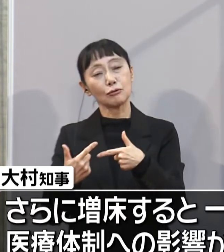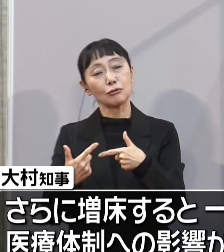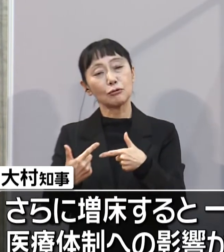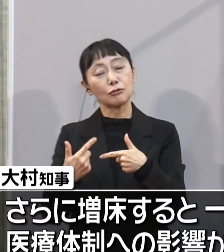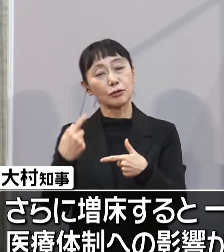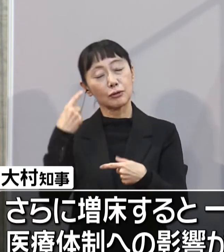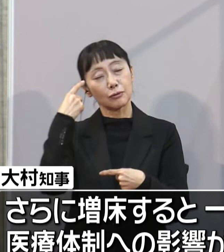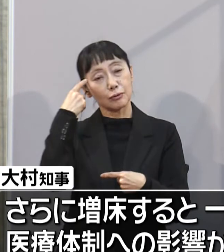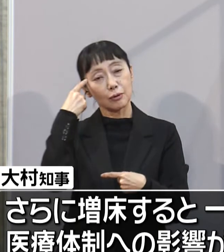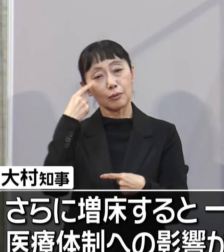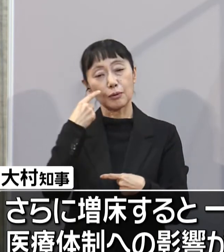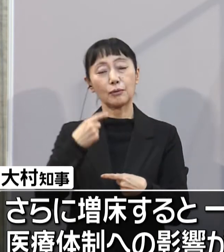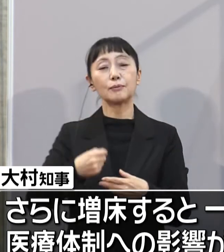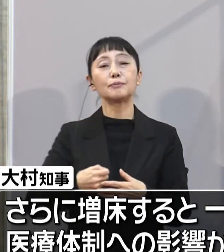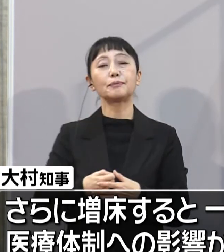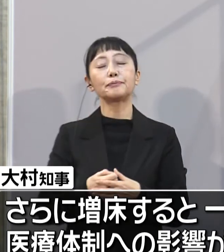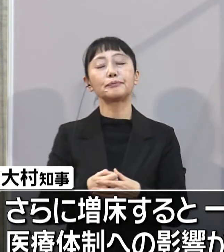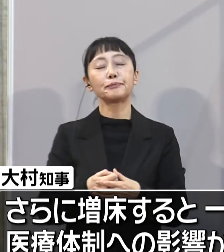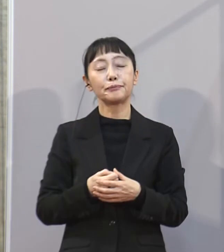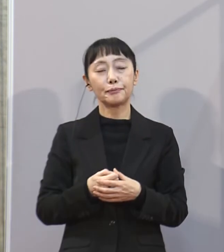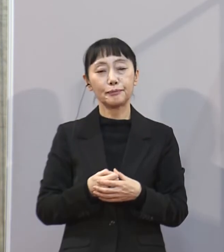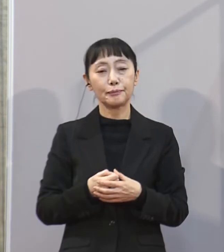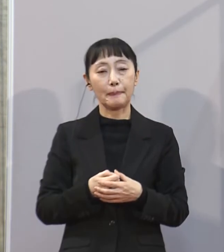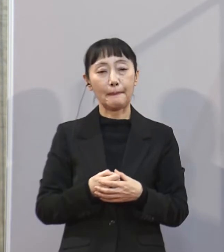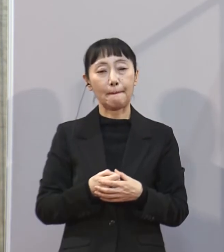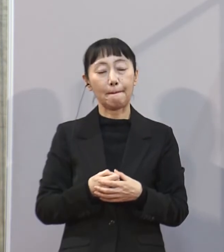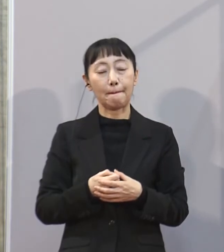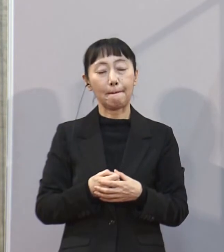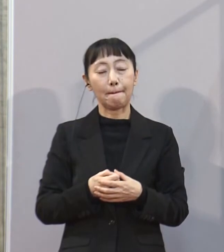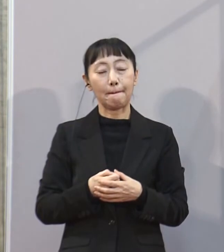数で対応していく考えを示しました